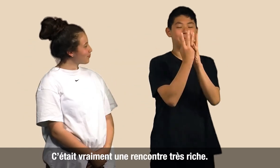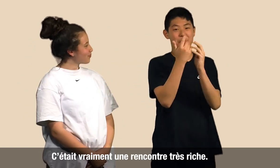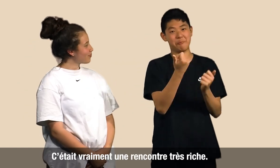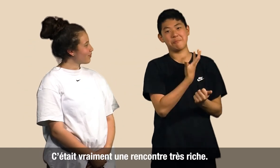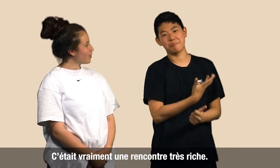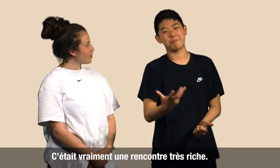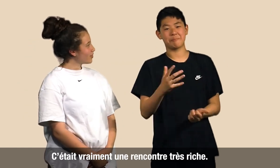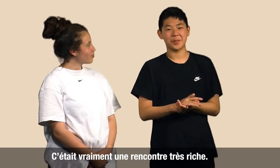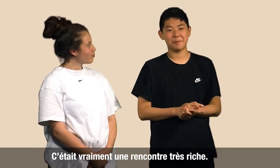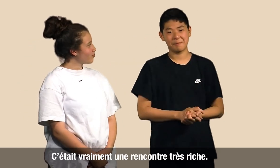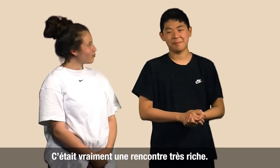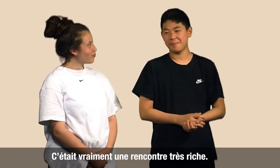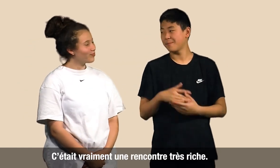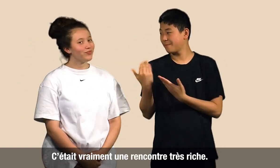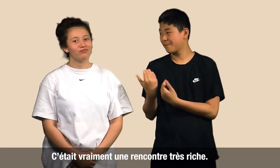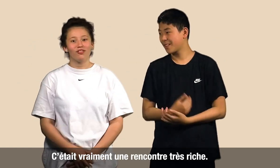C'était vraiment une rencontre très très riche.